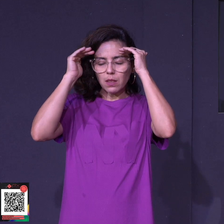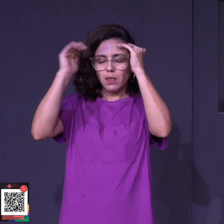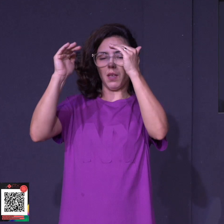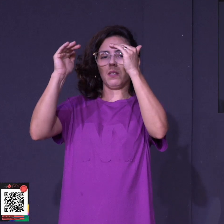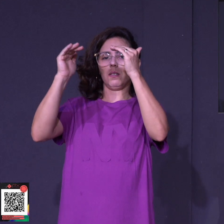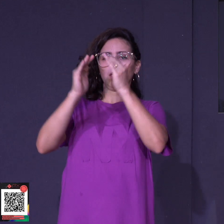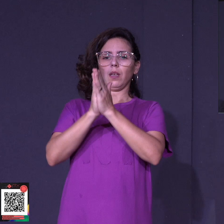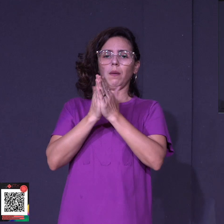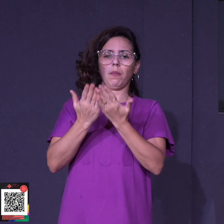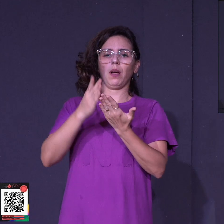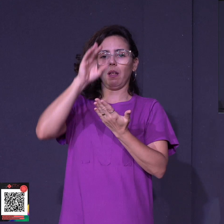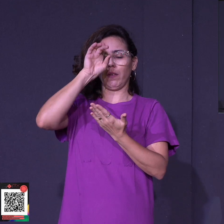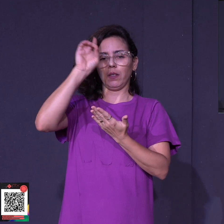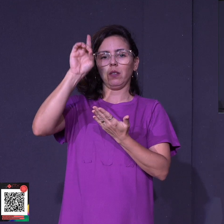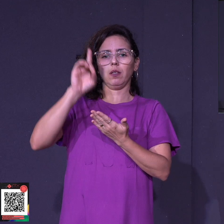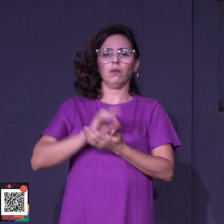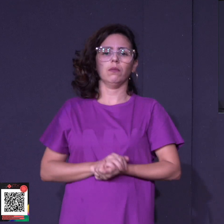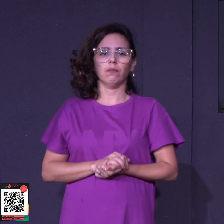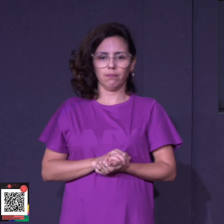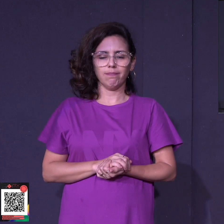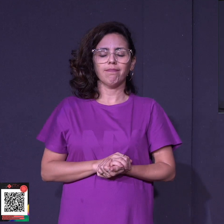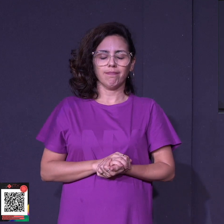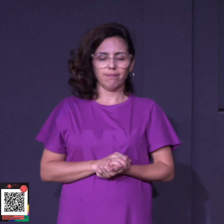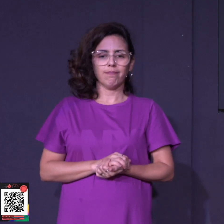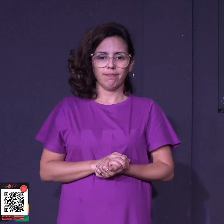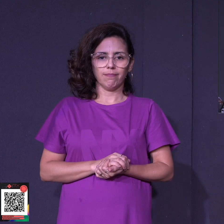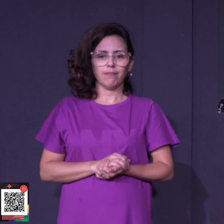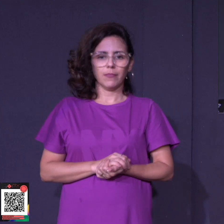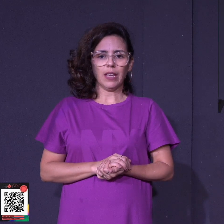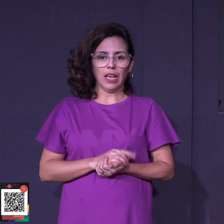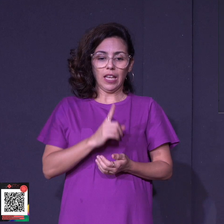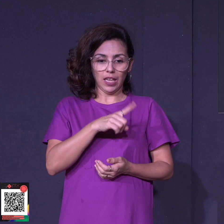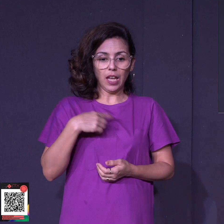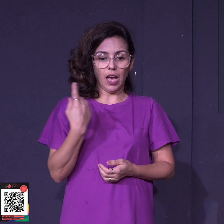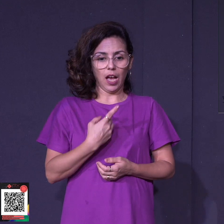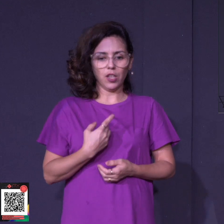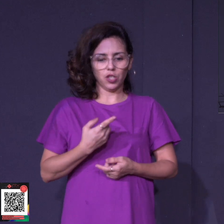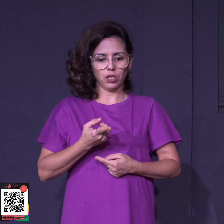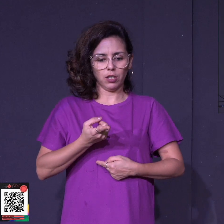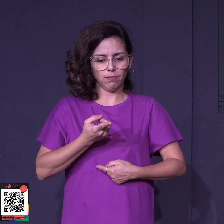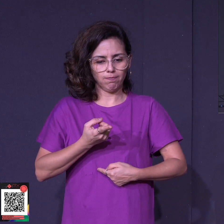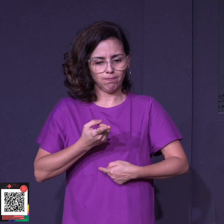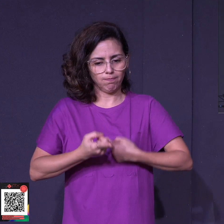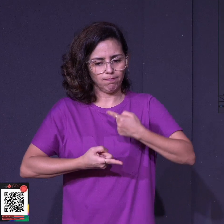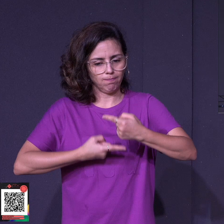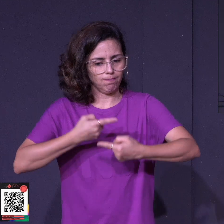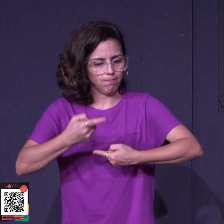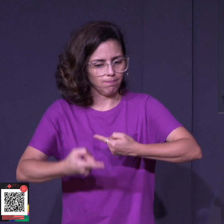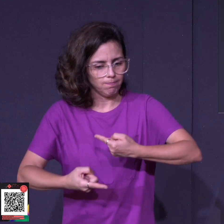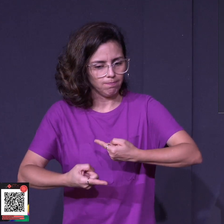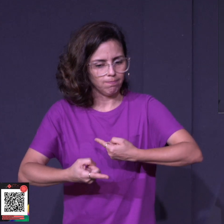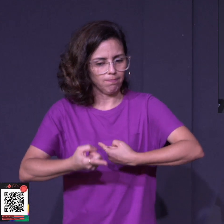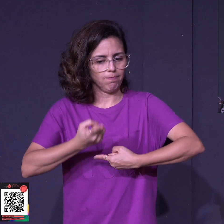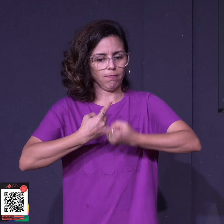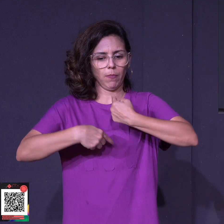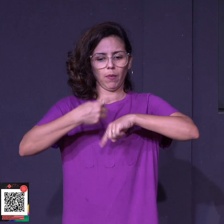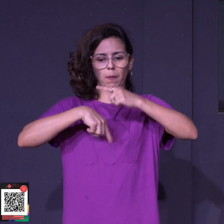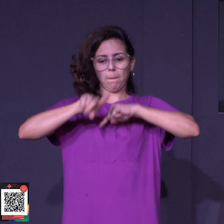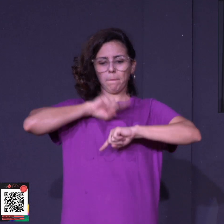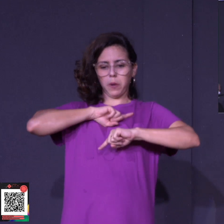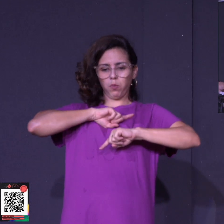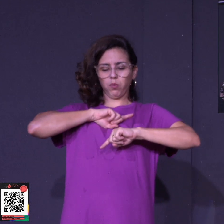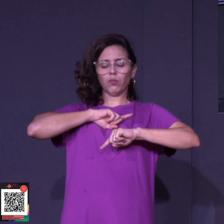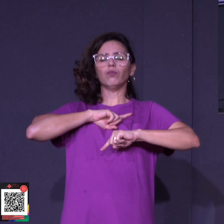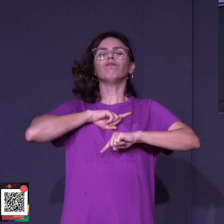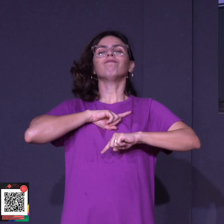forma, as nossas ações e reações são dominadas pela palavra de Deus. Sabe qual é o meu laboratório para